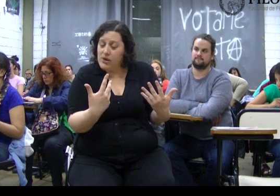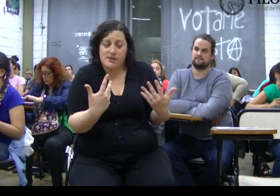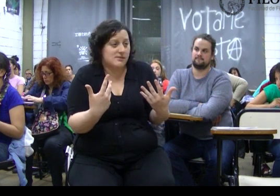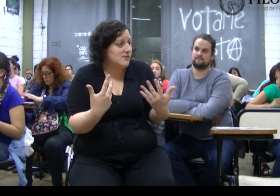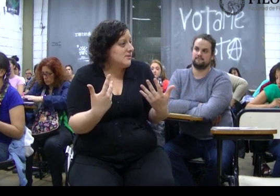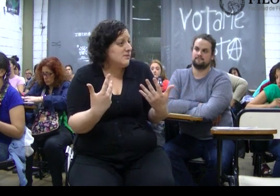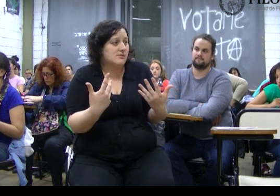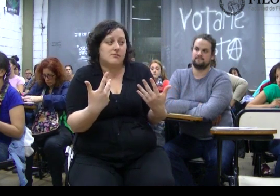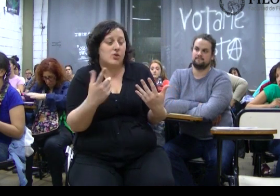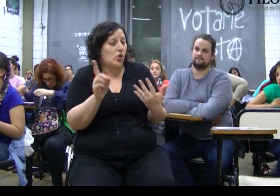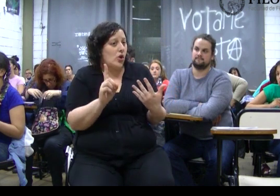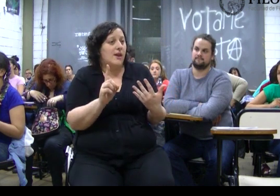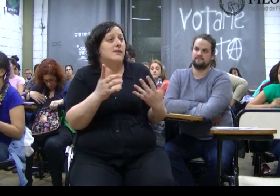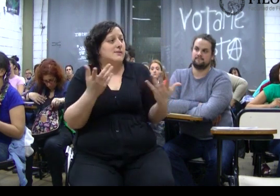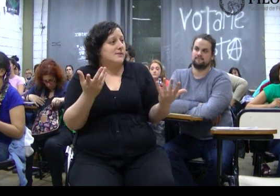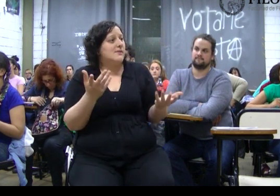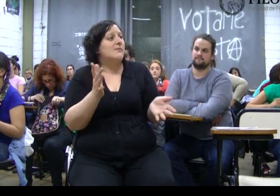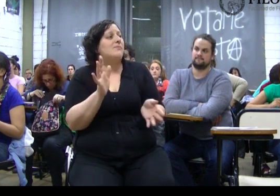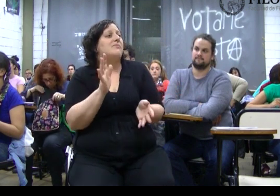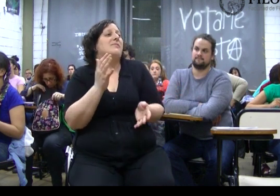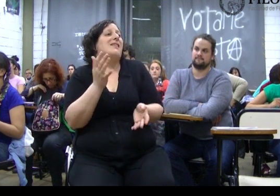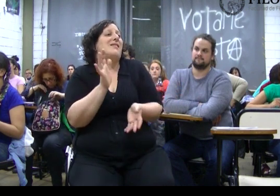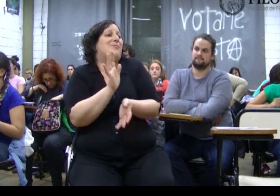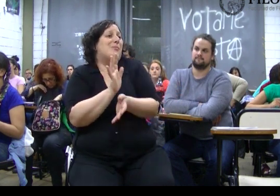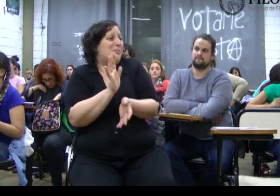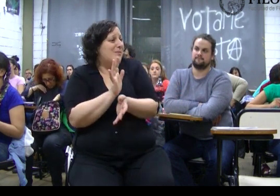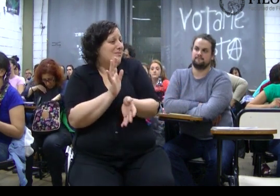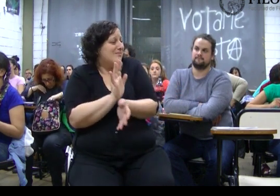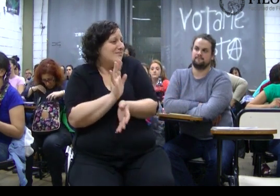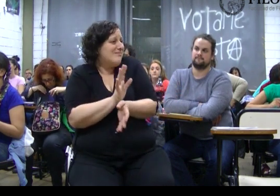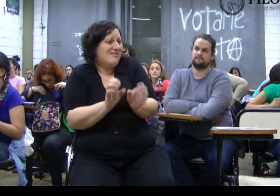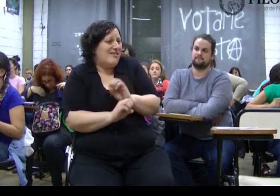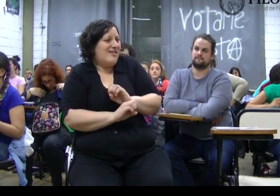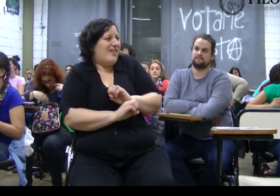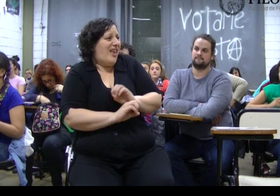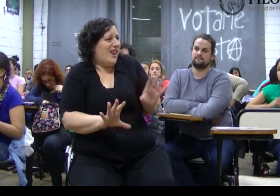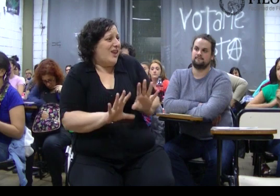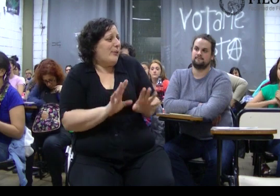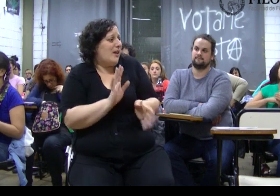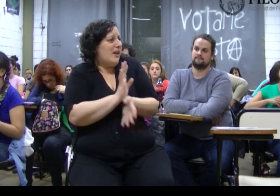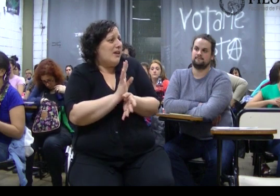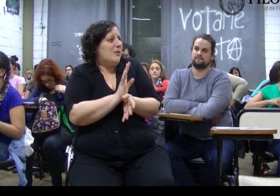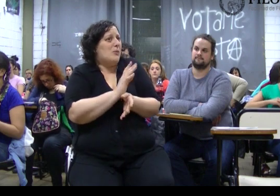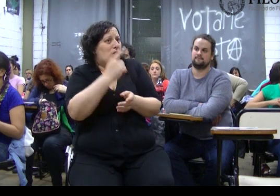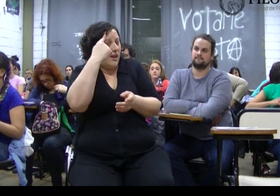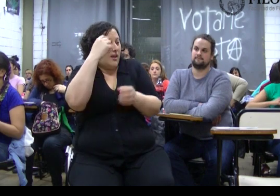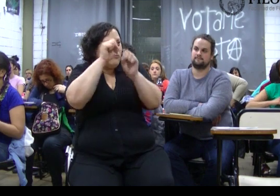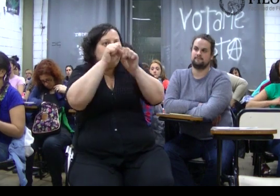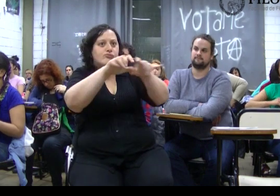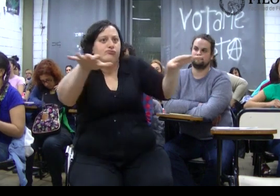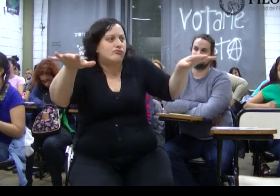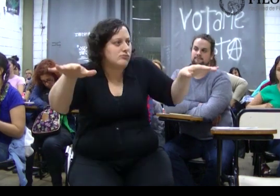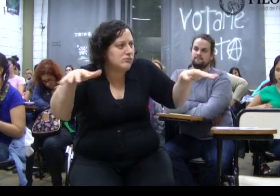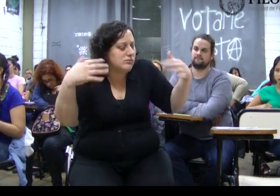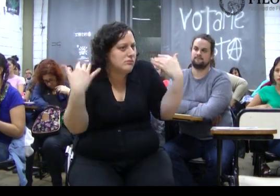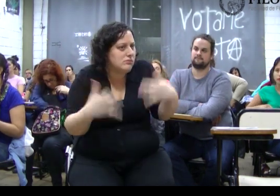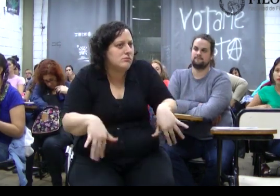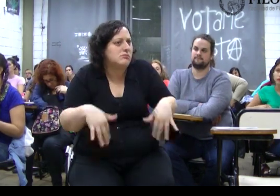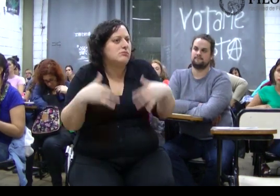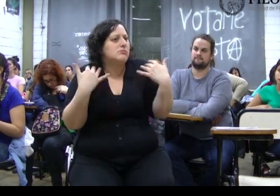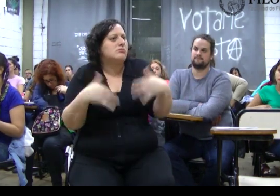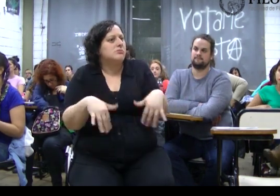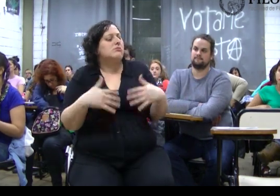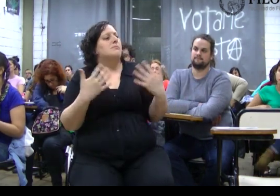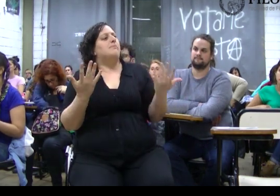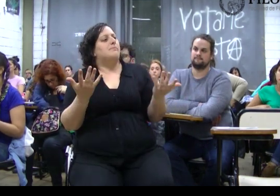es un oprobio y una crueldad en la forma en que se reproduce esa representación en el ámbito de la discapacidad. Digo,